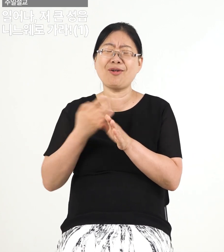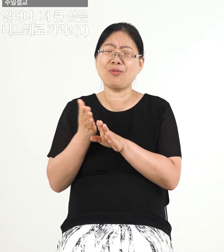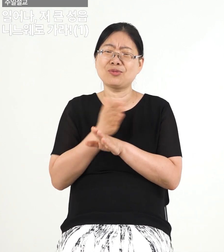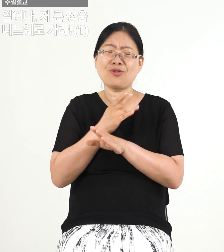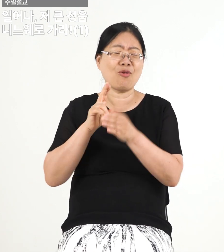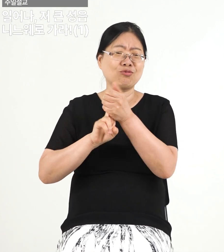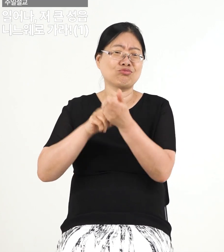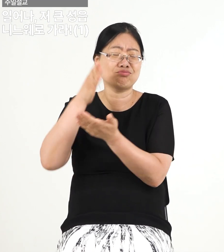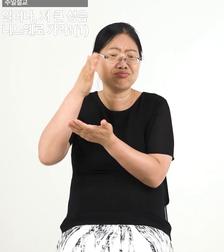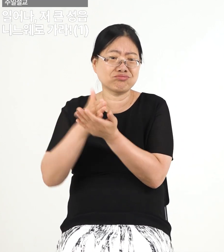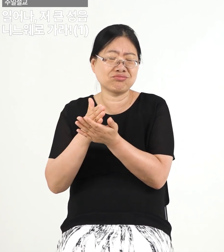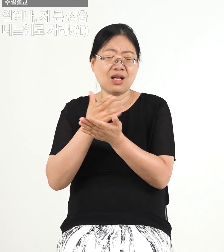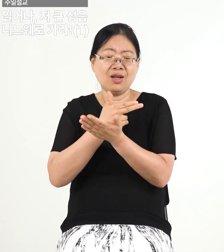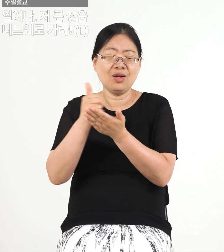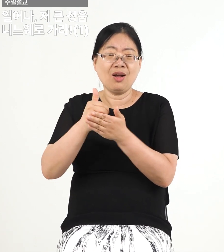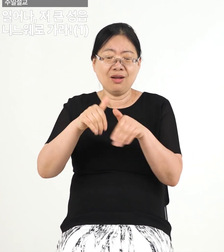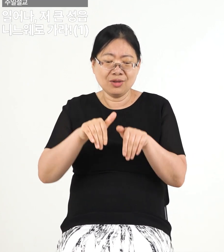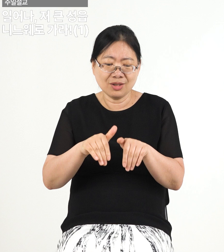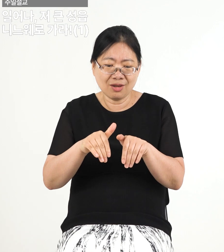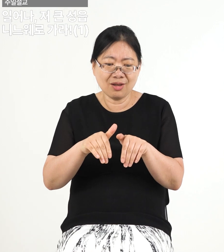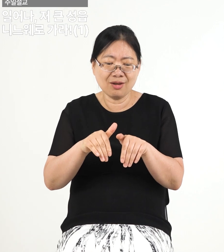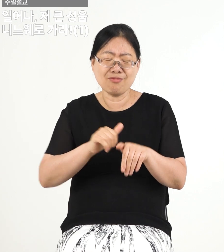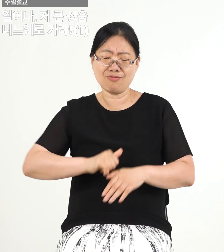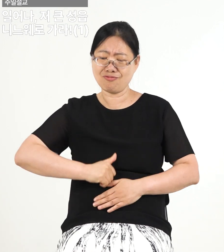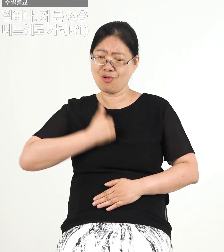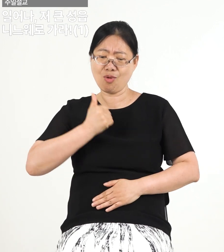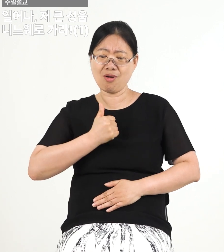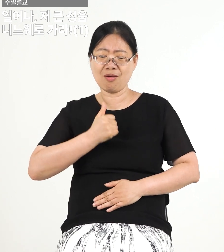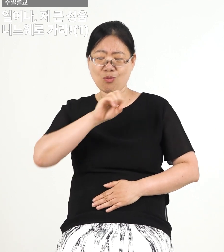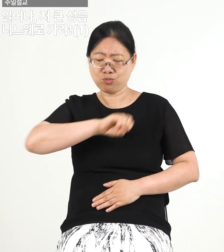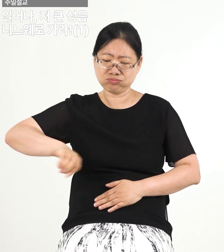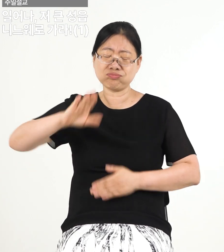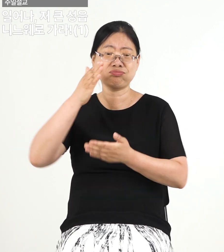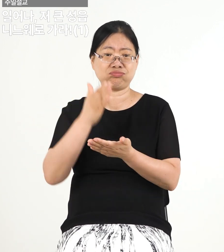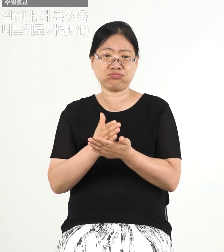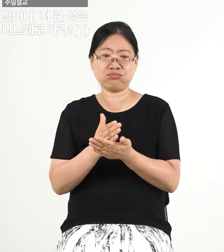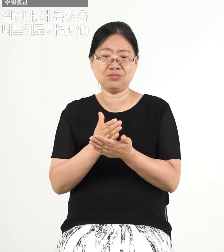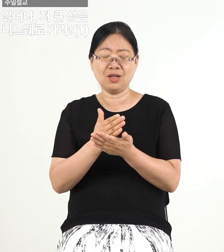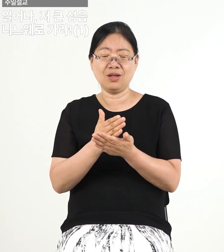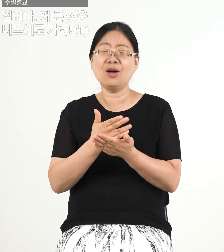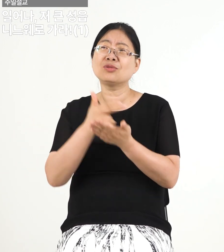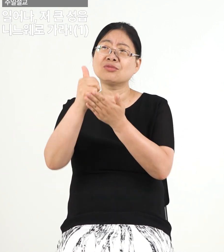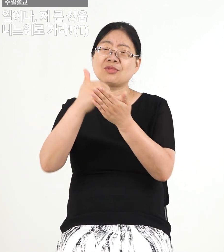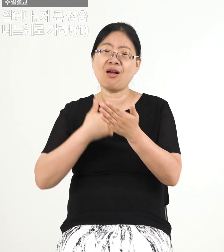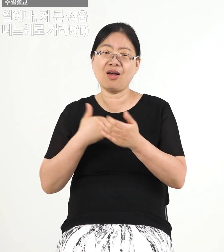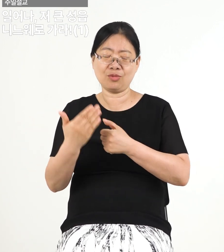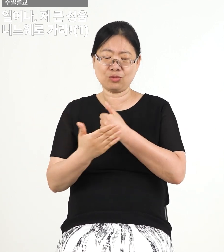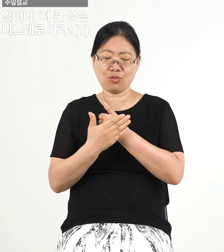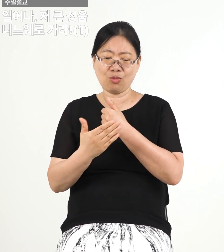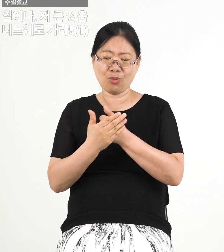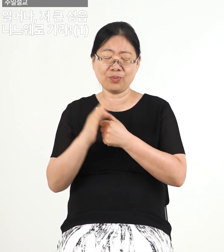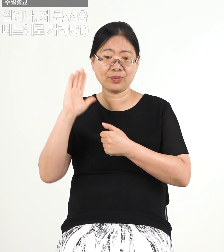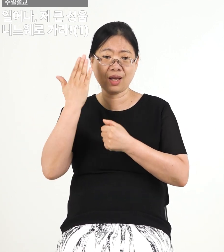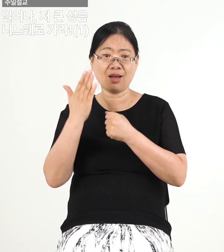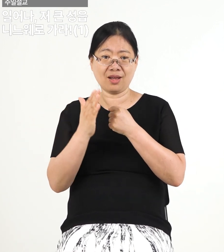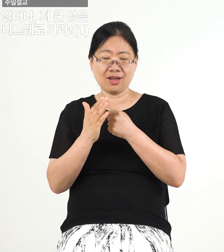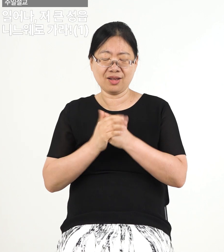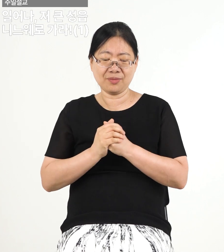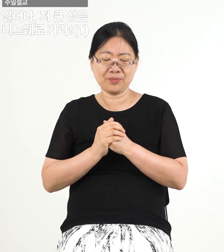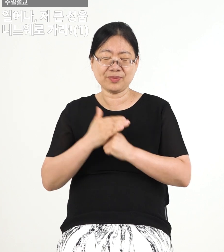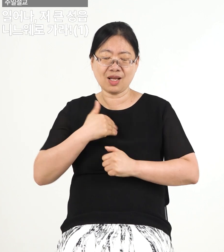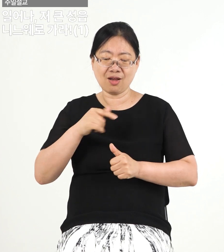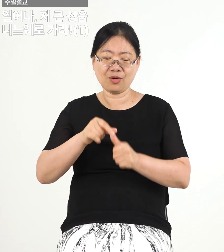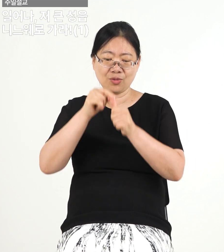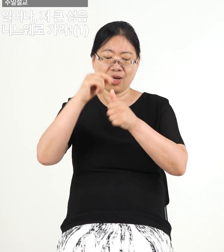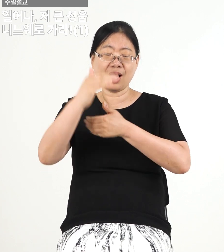마시고 주의 종을 놓아여 버리지 마소서. 주는 나의 도움이 되셨나이다. 나의